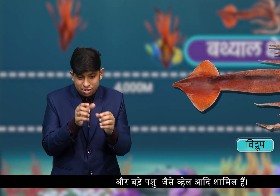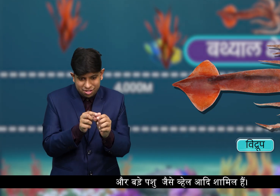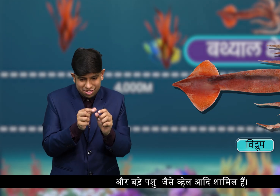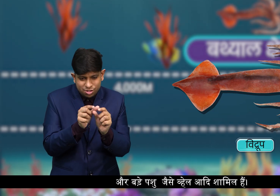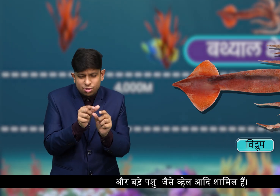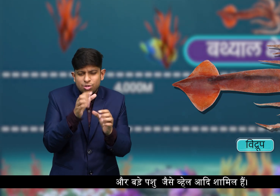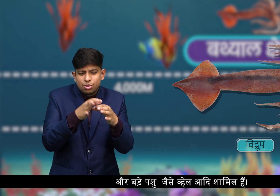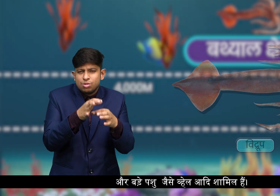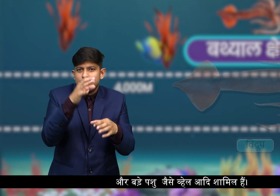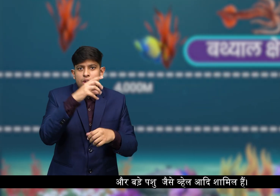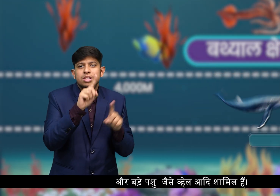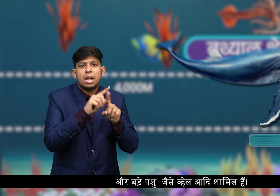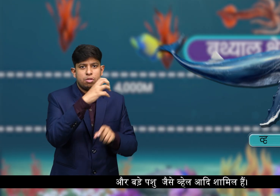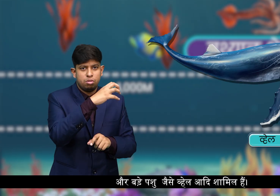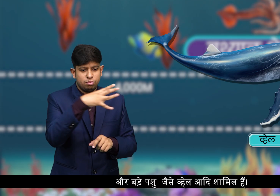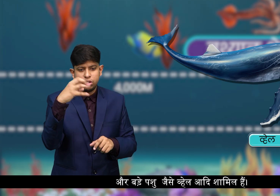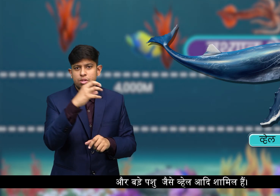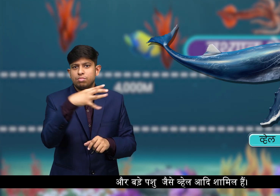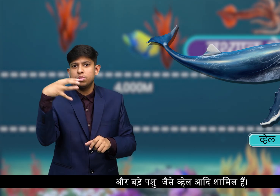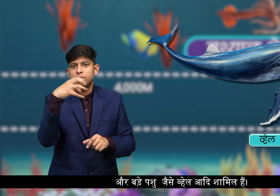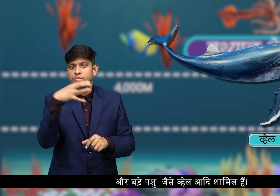पशु जैसे व्हेल आदि शामिल है।